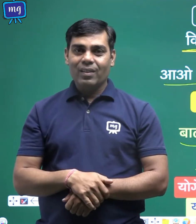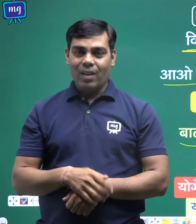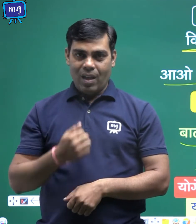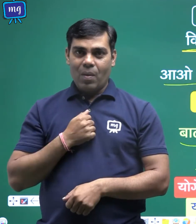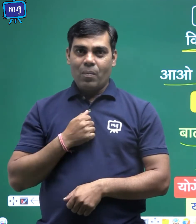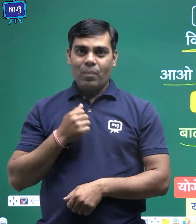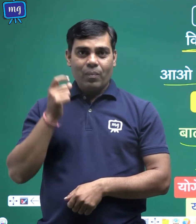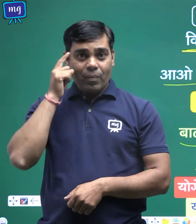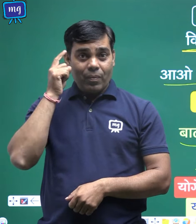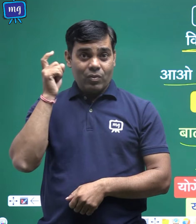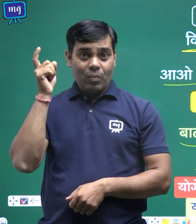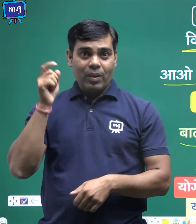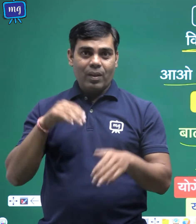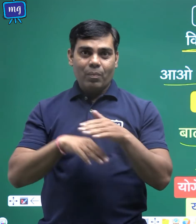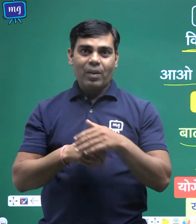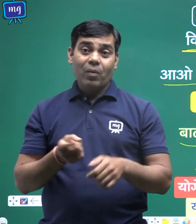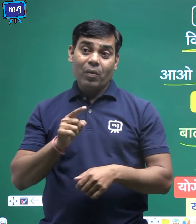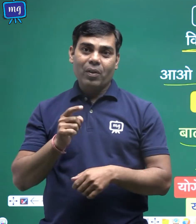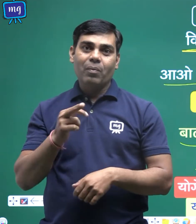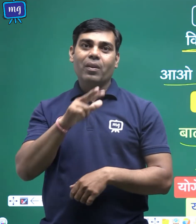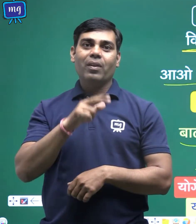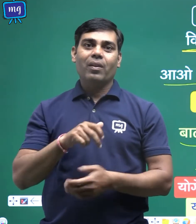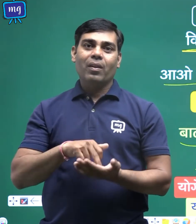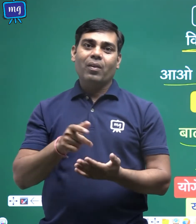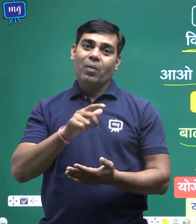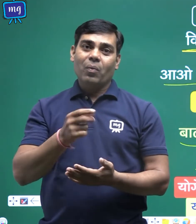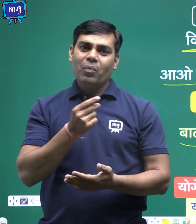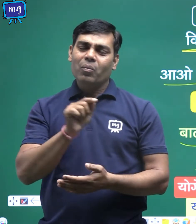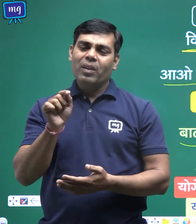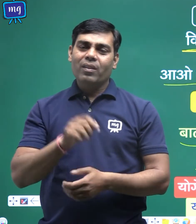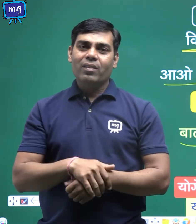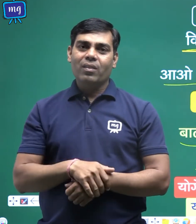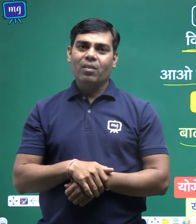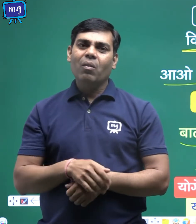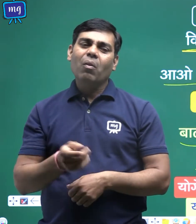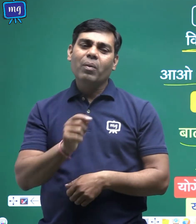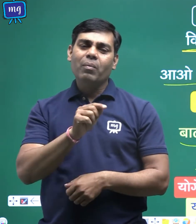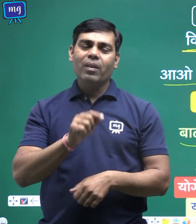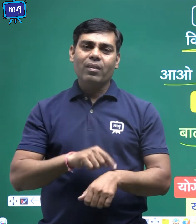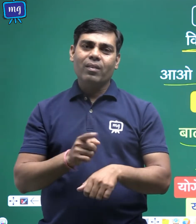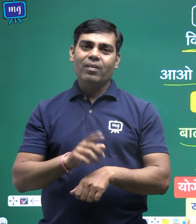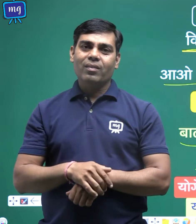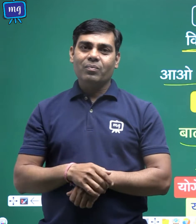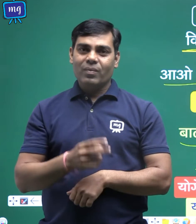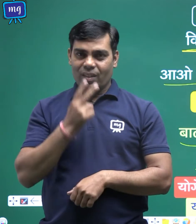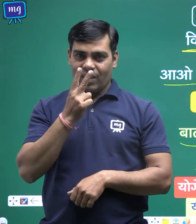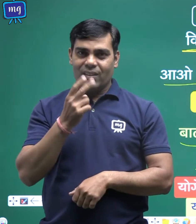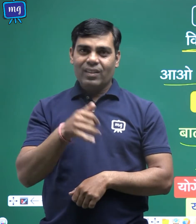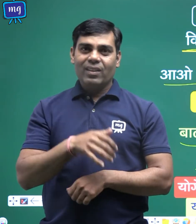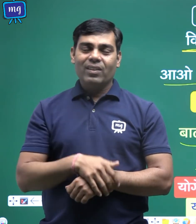सपने में कहीं भी कुछ भी कभी भी देख सकते